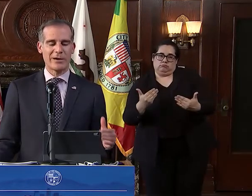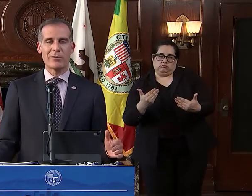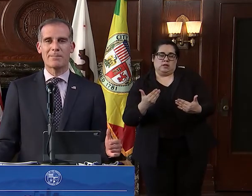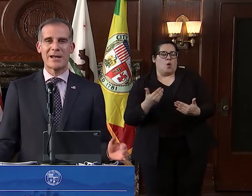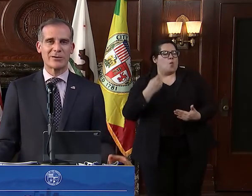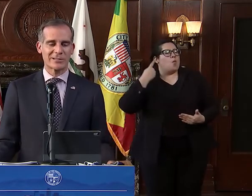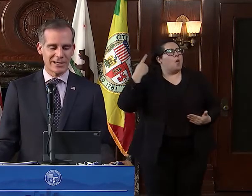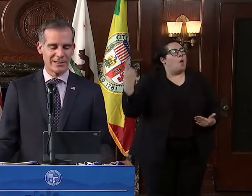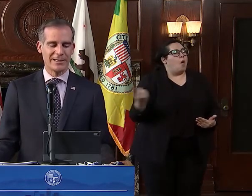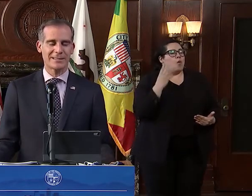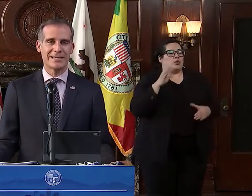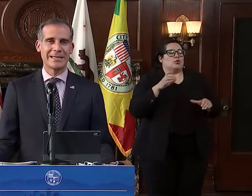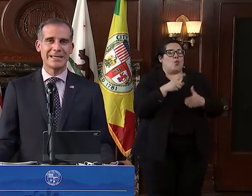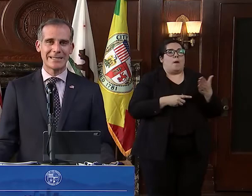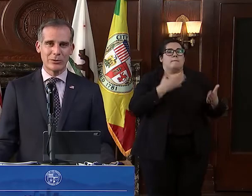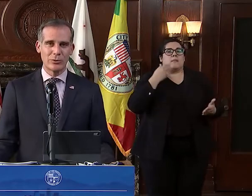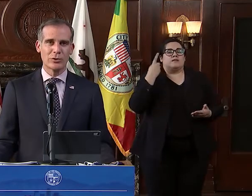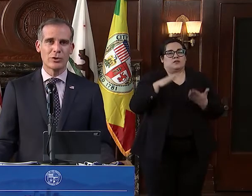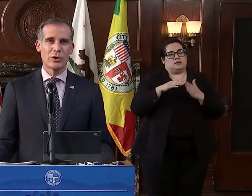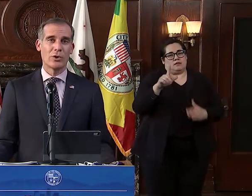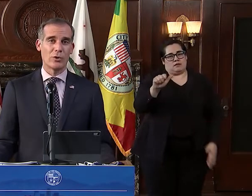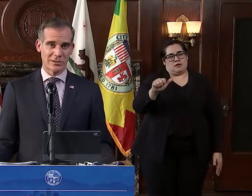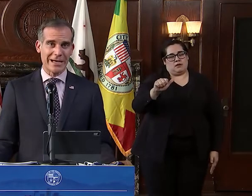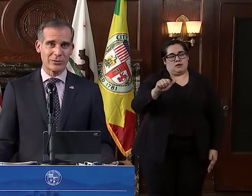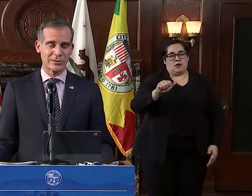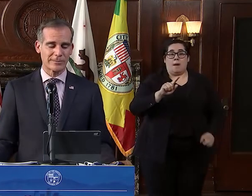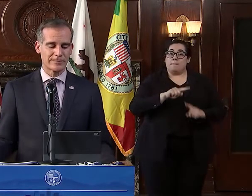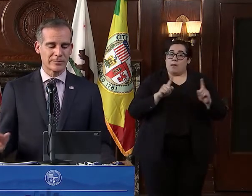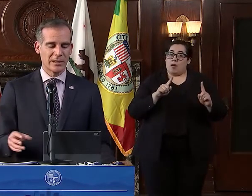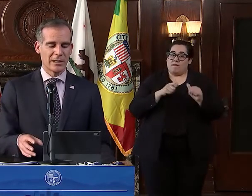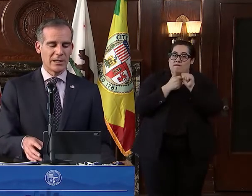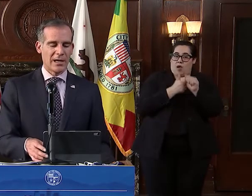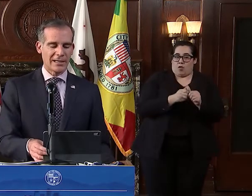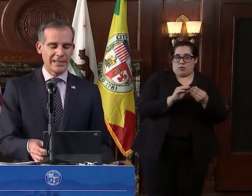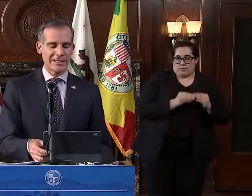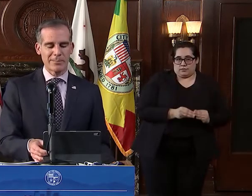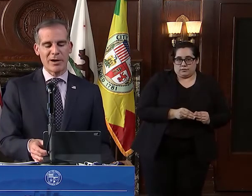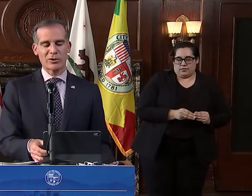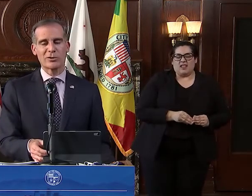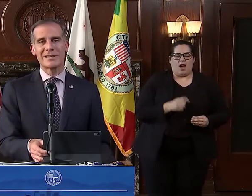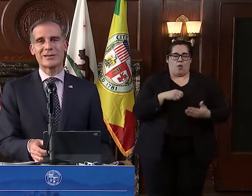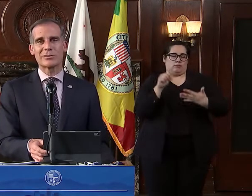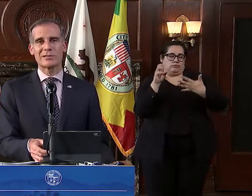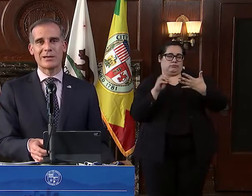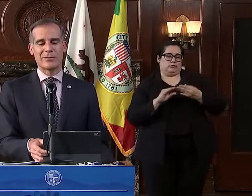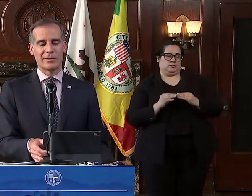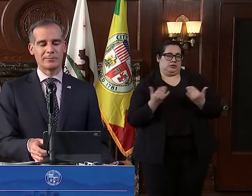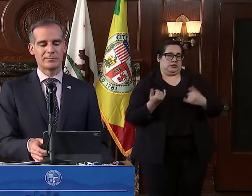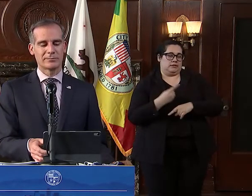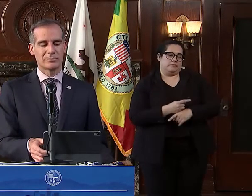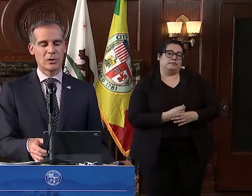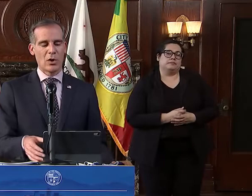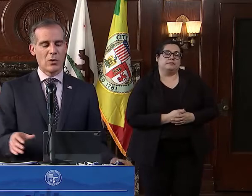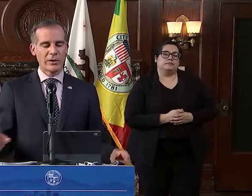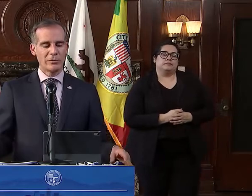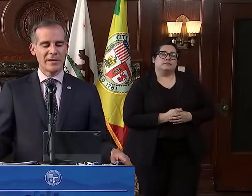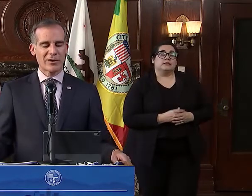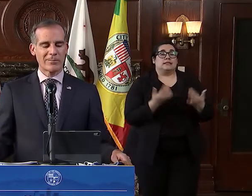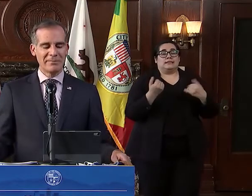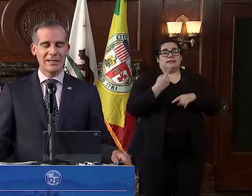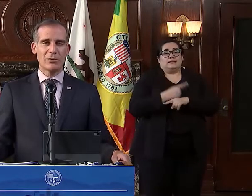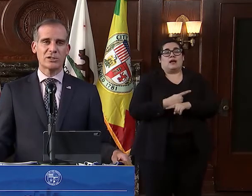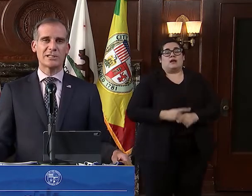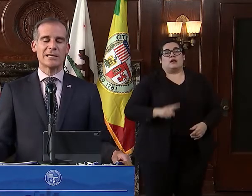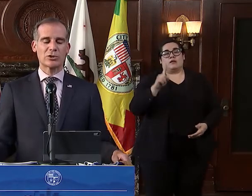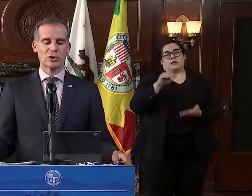haremos lo mejor para Los Ángeles, según los datos. Aquí les comparto los datos de hoy. Hoy